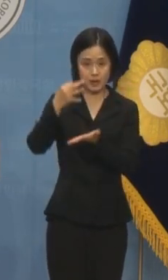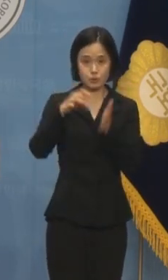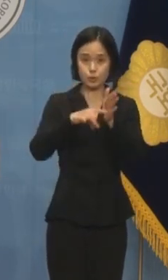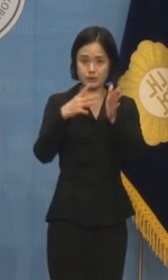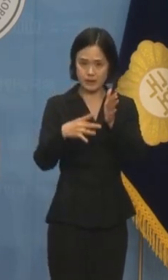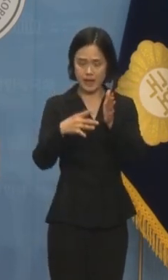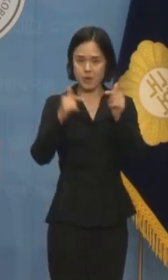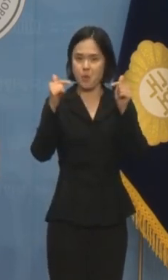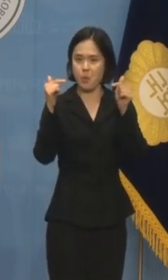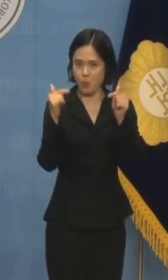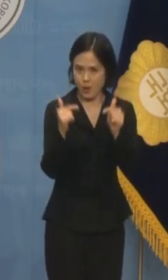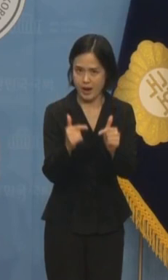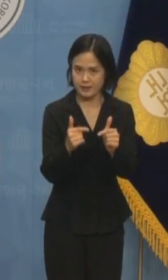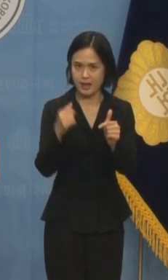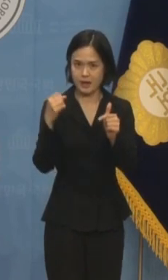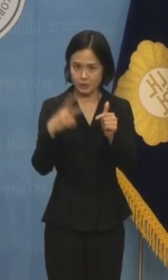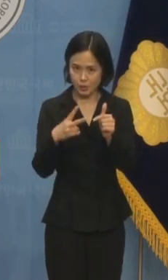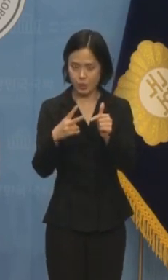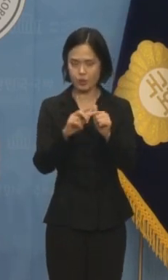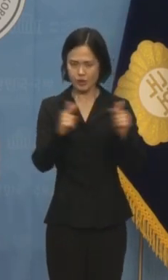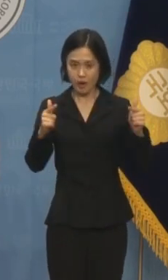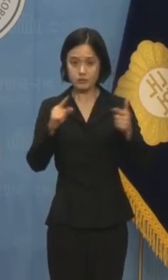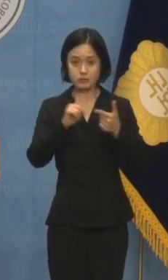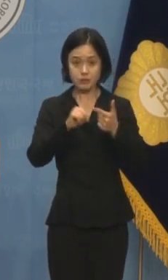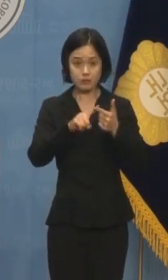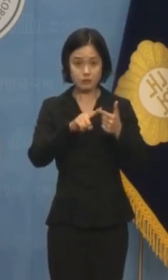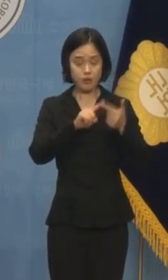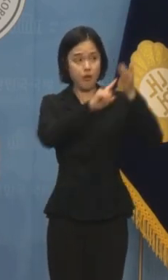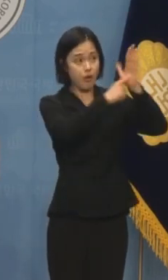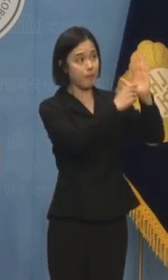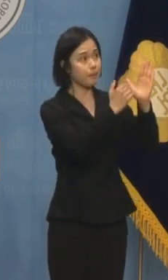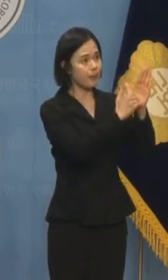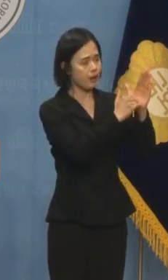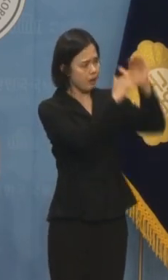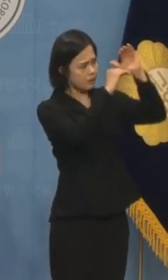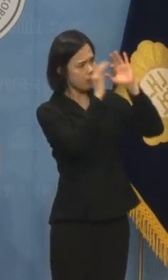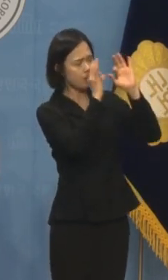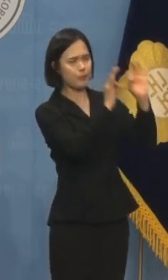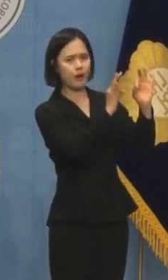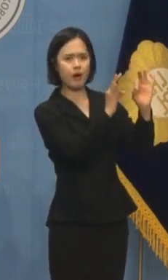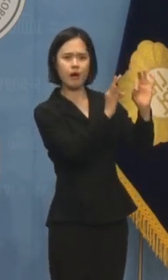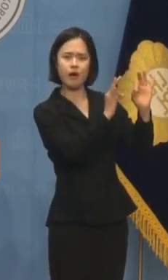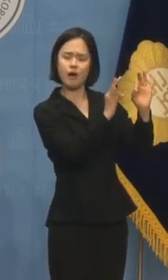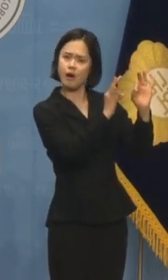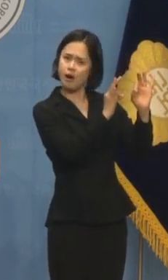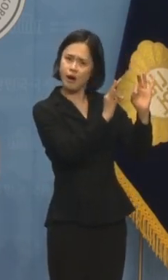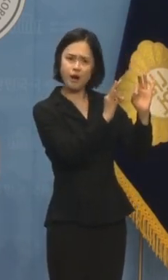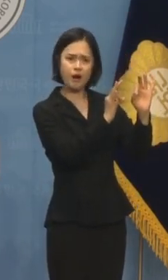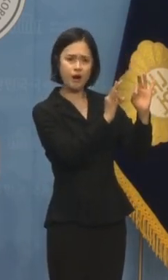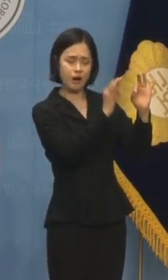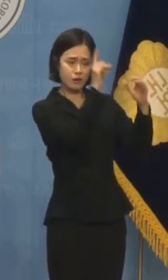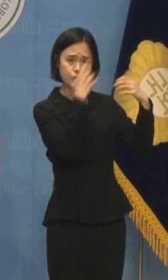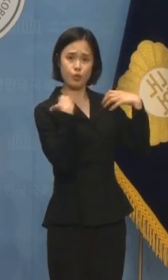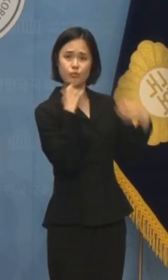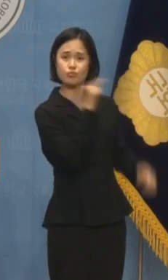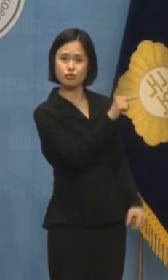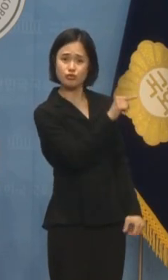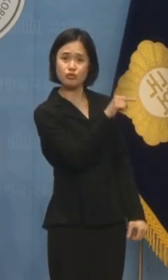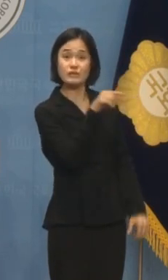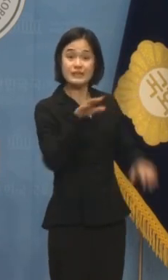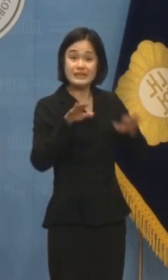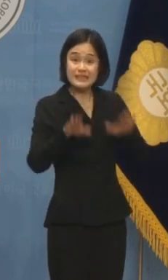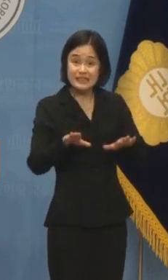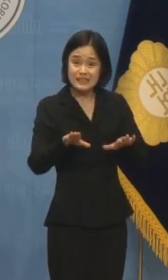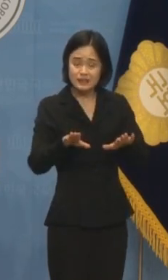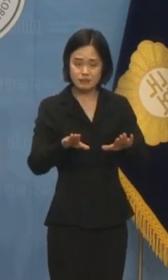투자세액 이정부 정말 왜 이럽니까 지금이 부자 감세